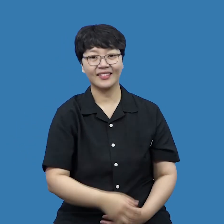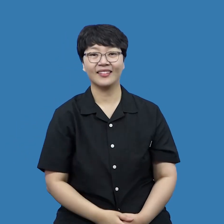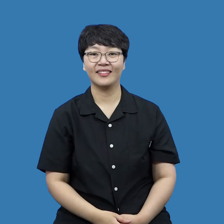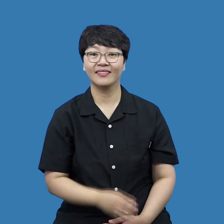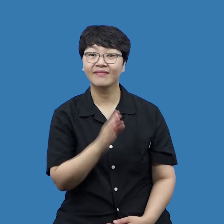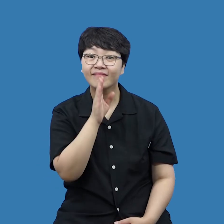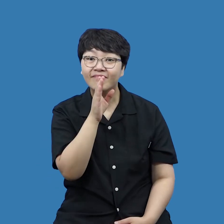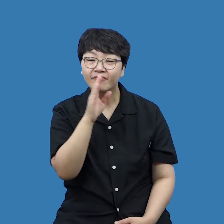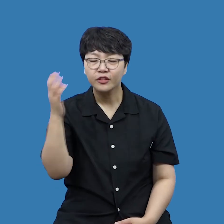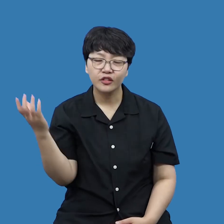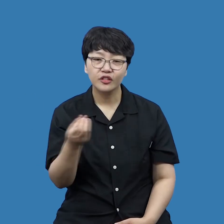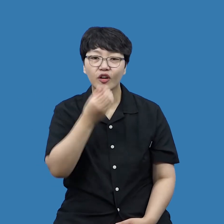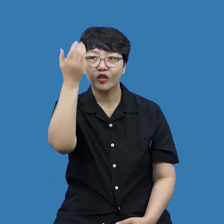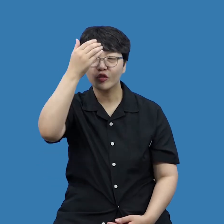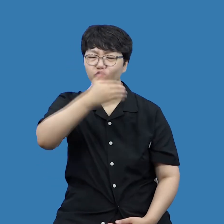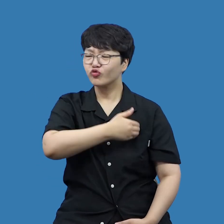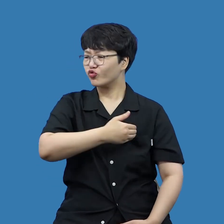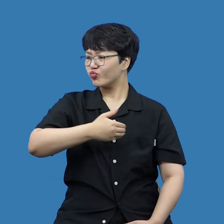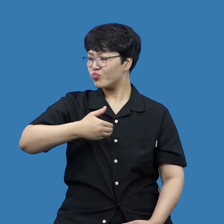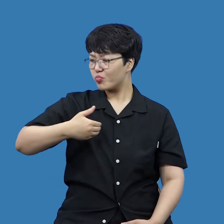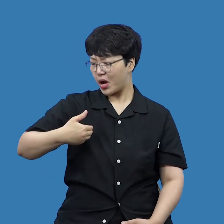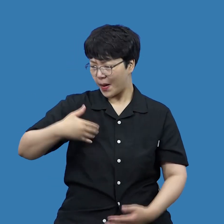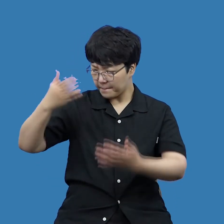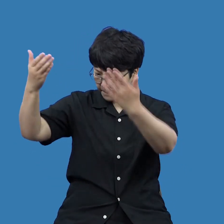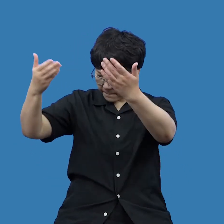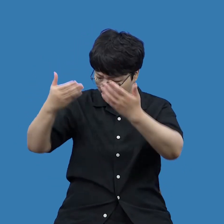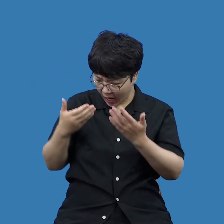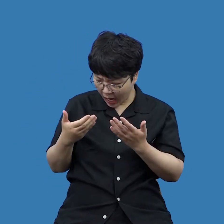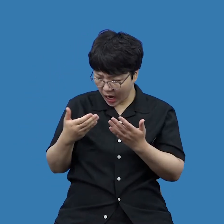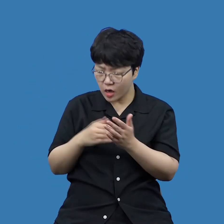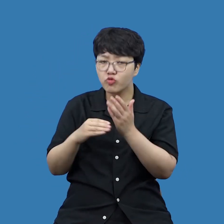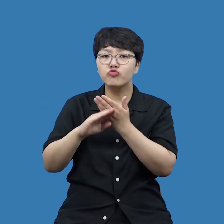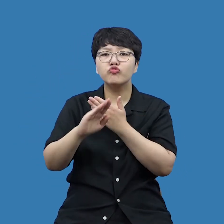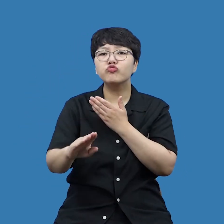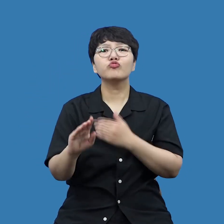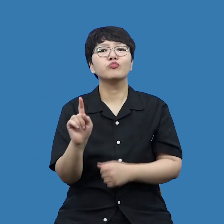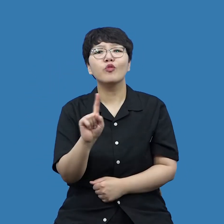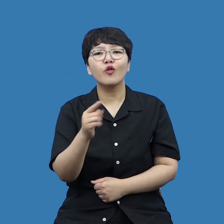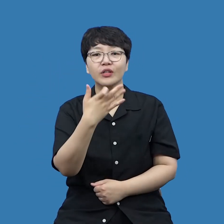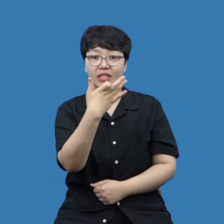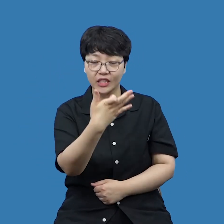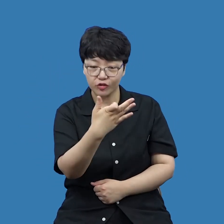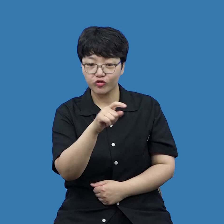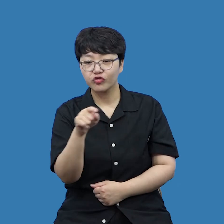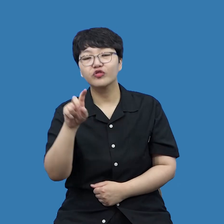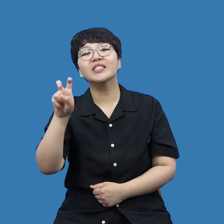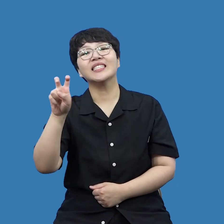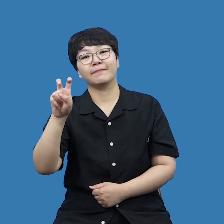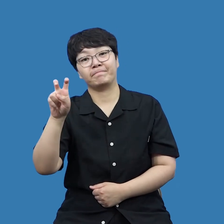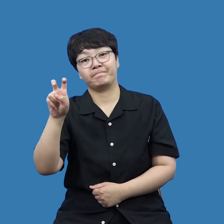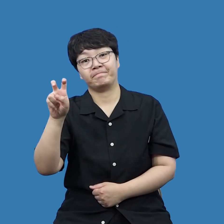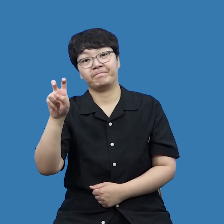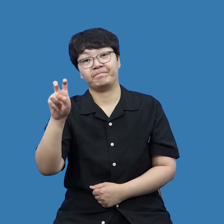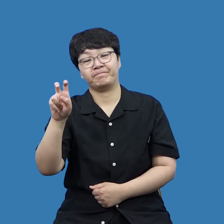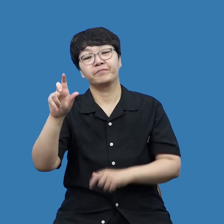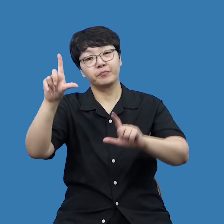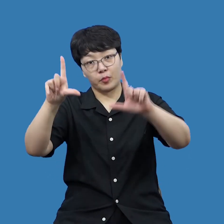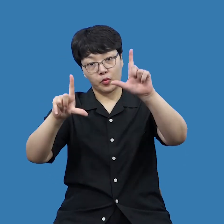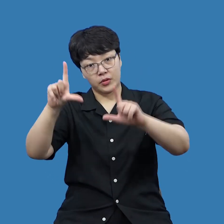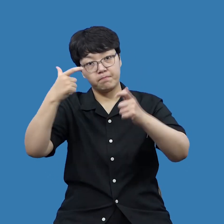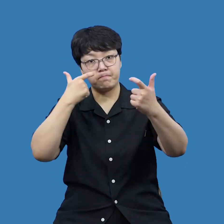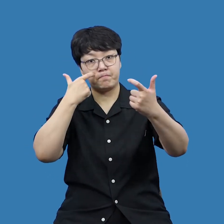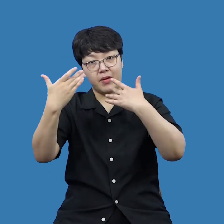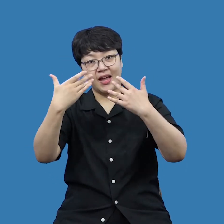어떻게 될까요? 이어지는 말씀, 에베소 5장 18절 다음에 나오는 19절 20절을 보시면 이 두 가지가 정확하게